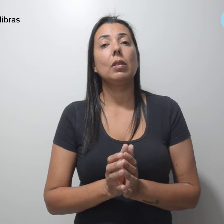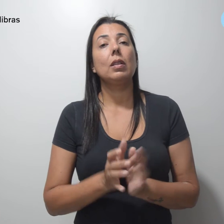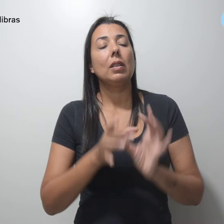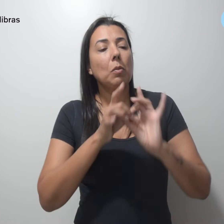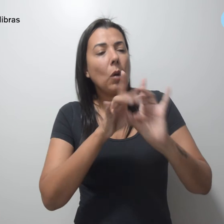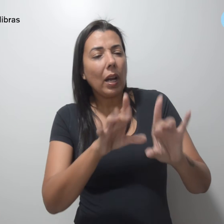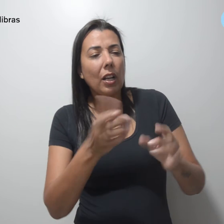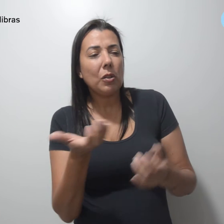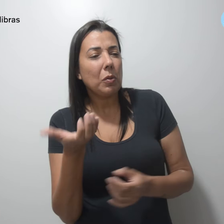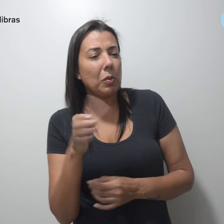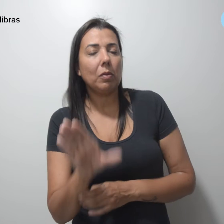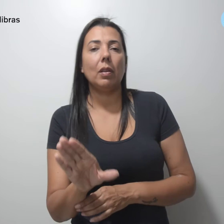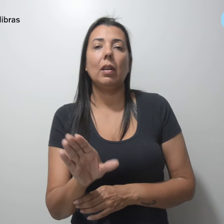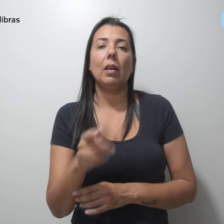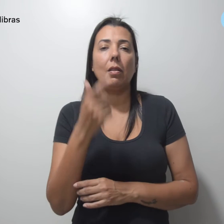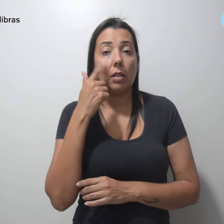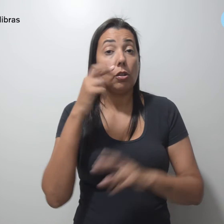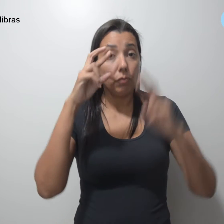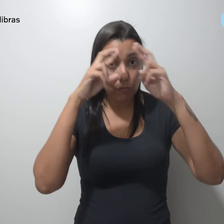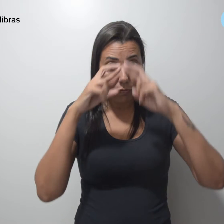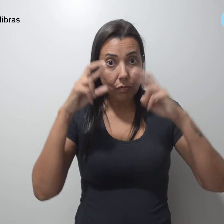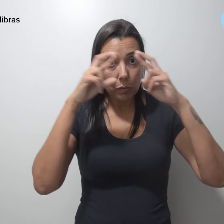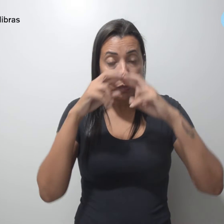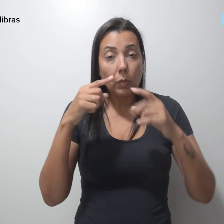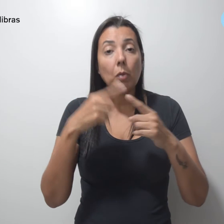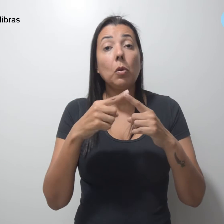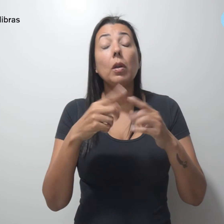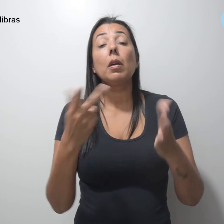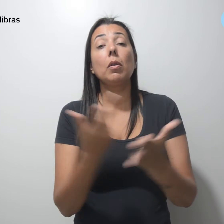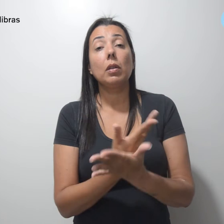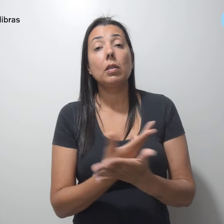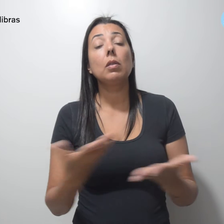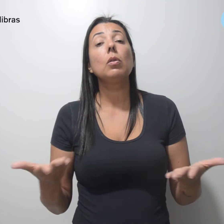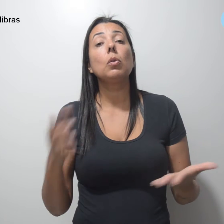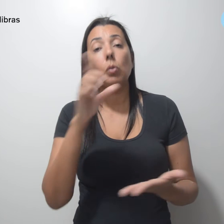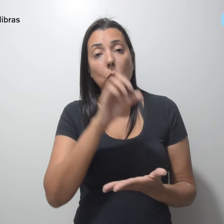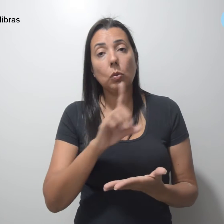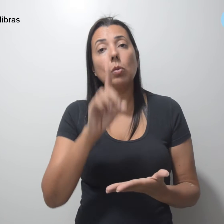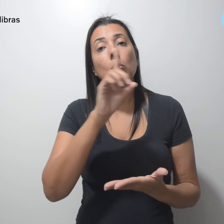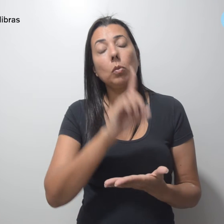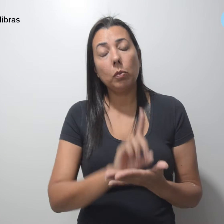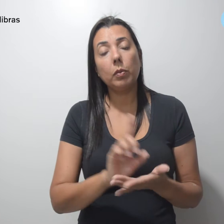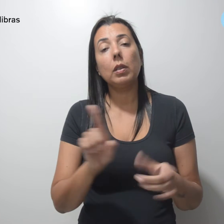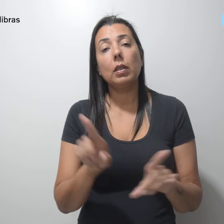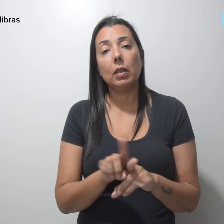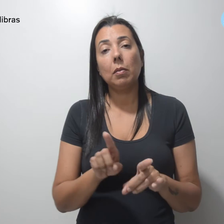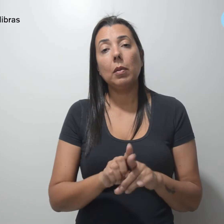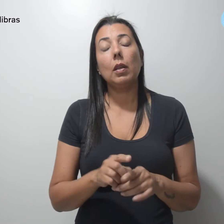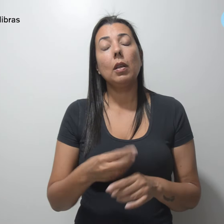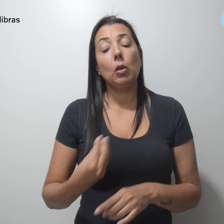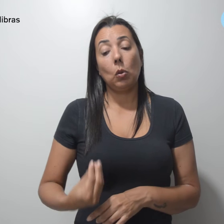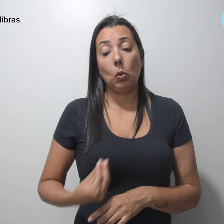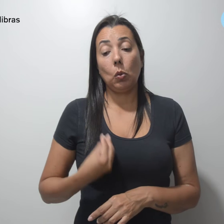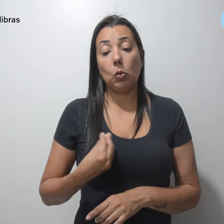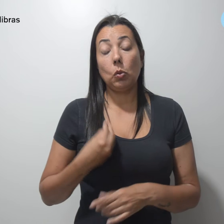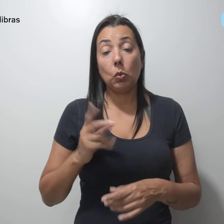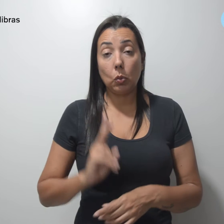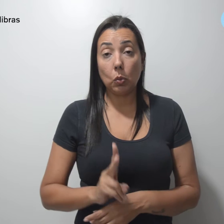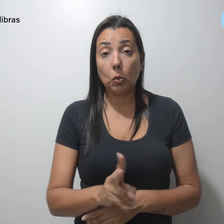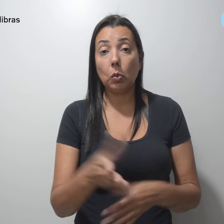seja investigada, porque o que aconteceu nesse domingo e essa permanência ansitosa nos